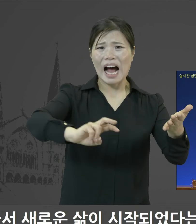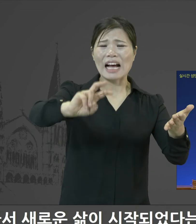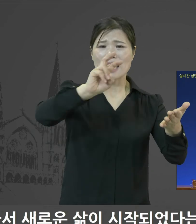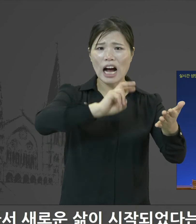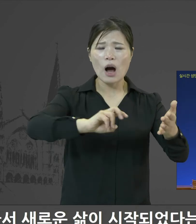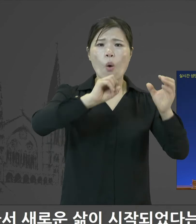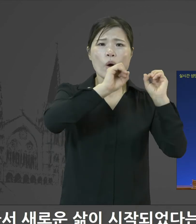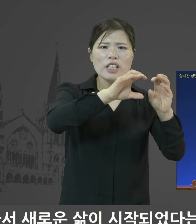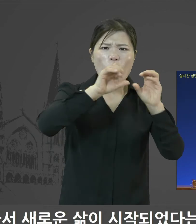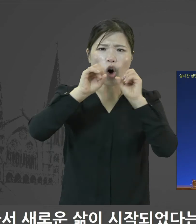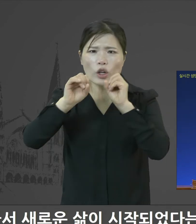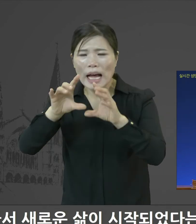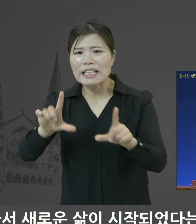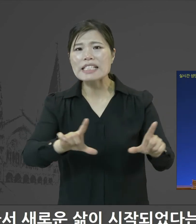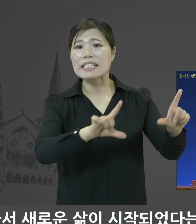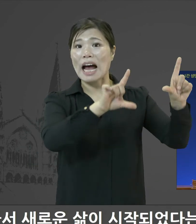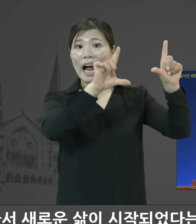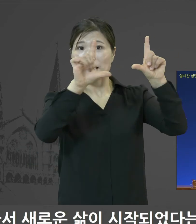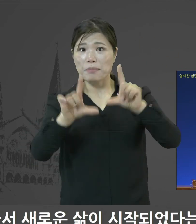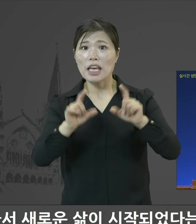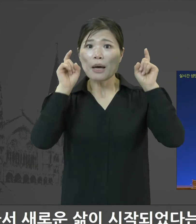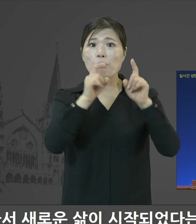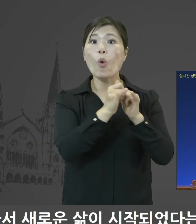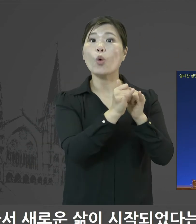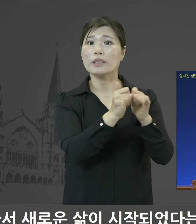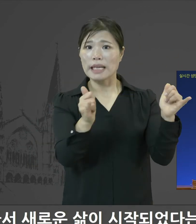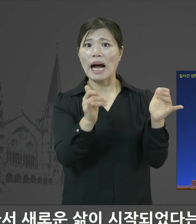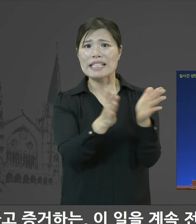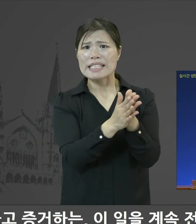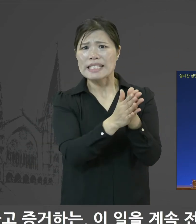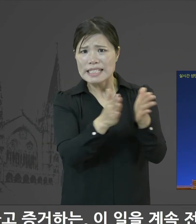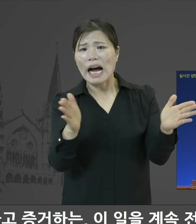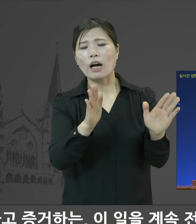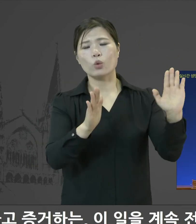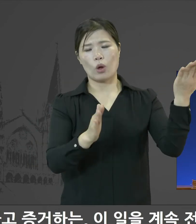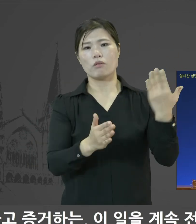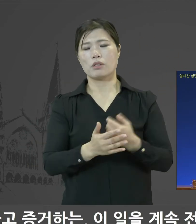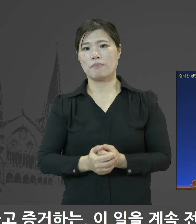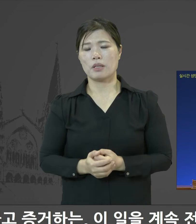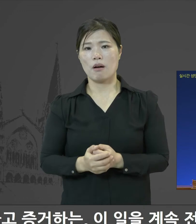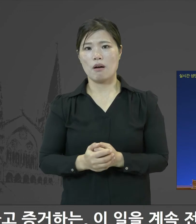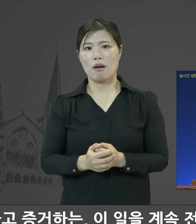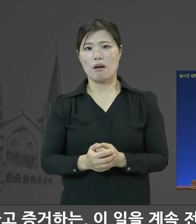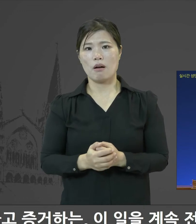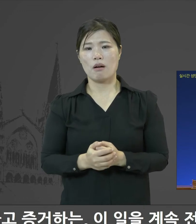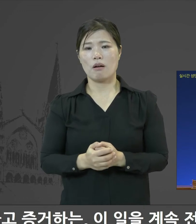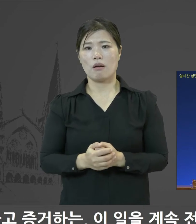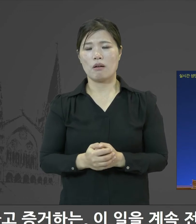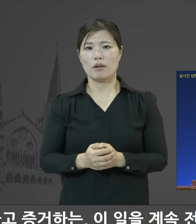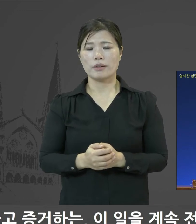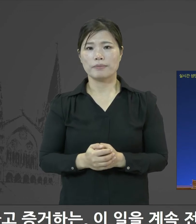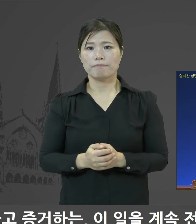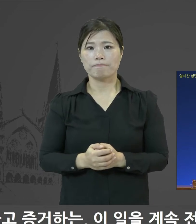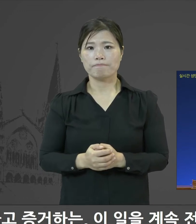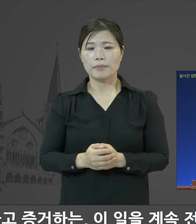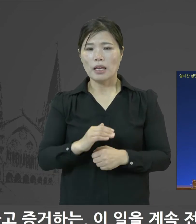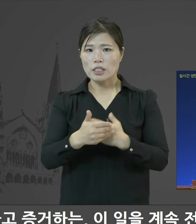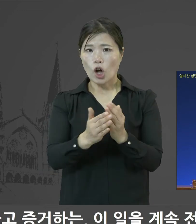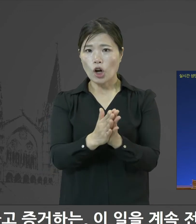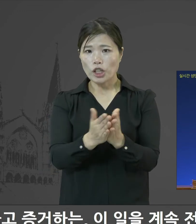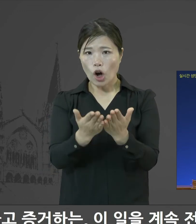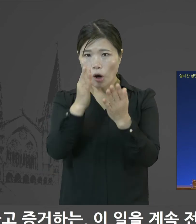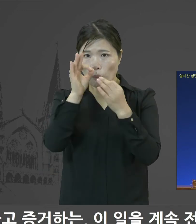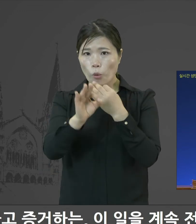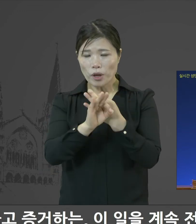전하는 삶이 시작되었음을 알리는 단어입니다. 어떻게 이걸 알 수 있을까요? 성경의 다른